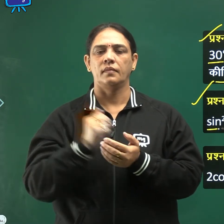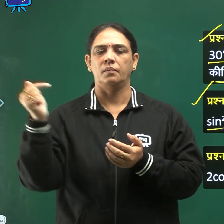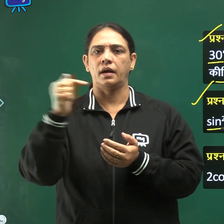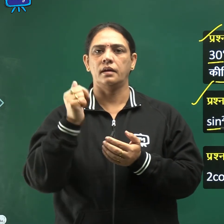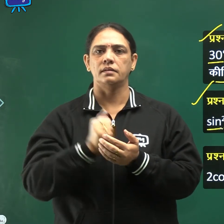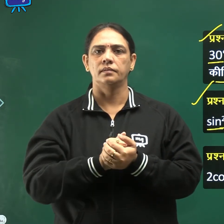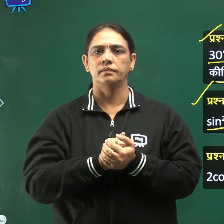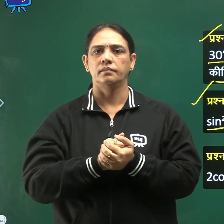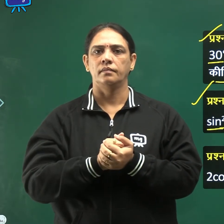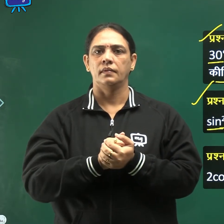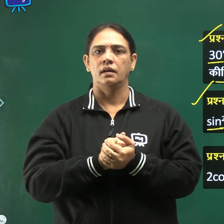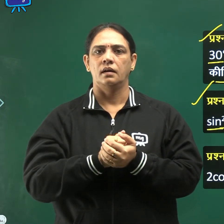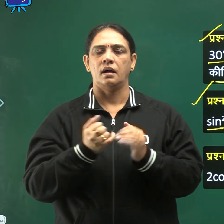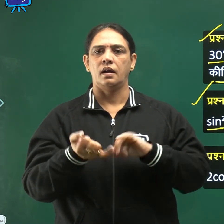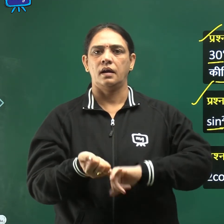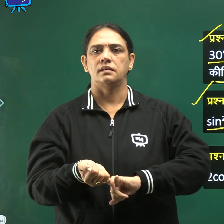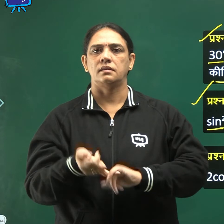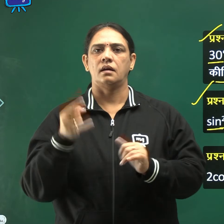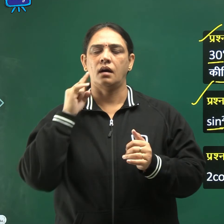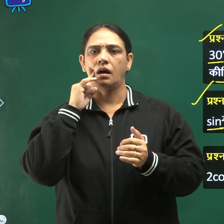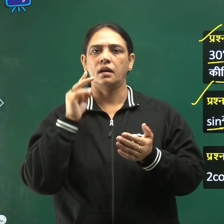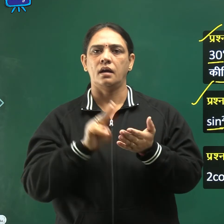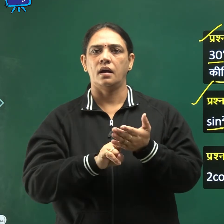माइनस साइन स्क्वायर